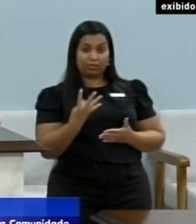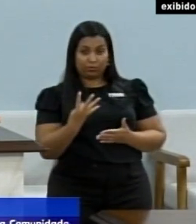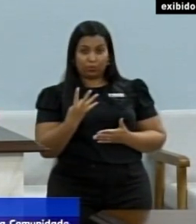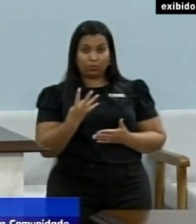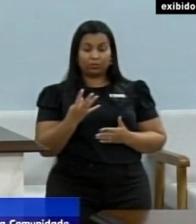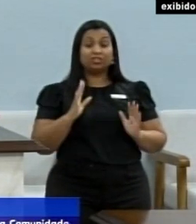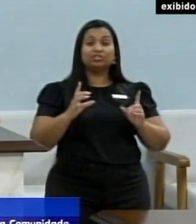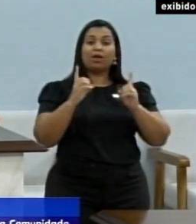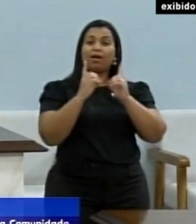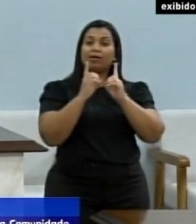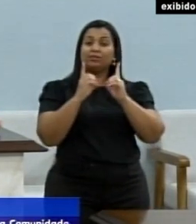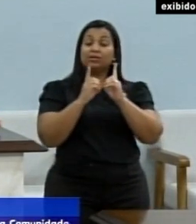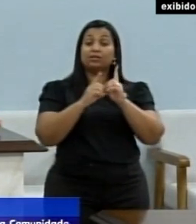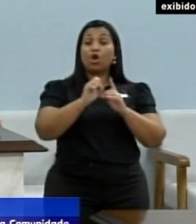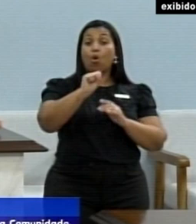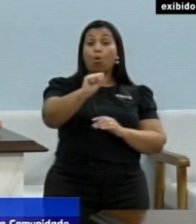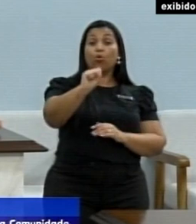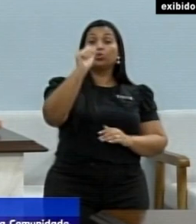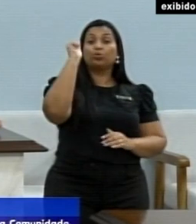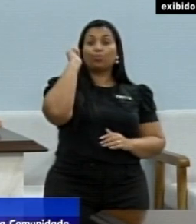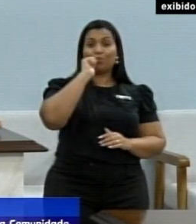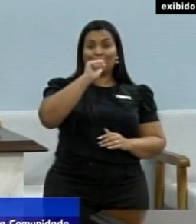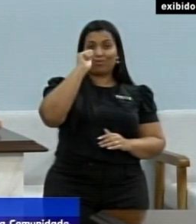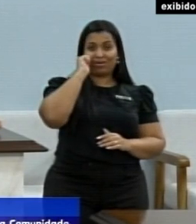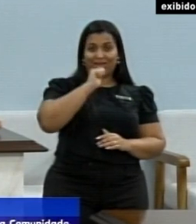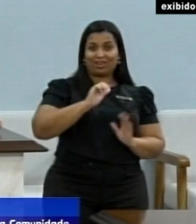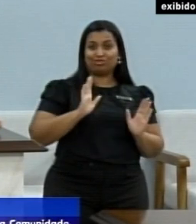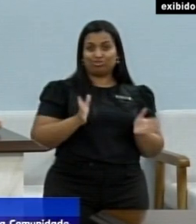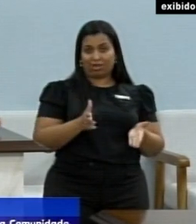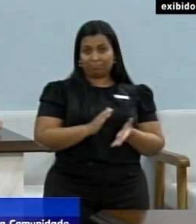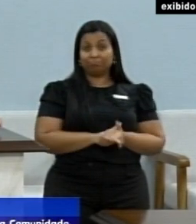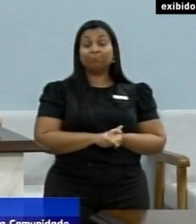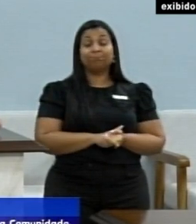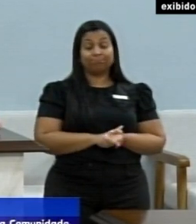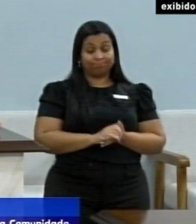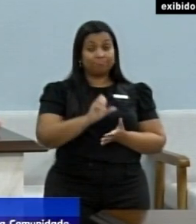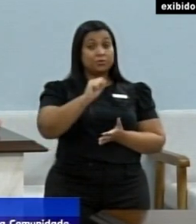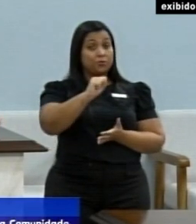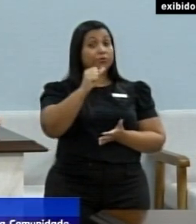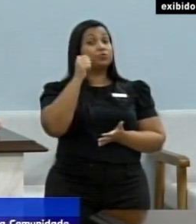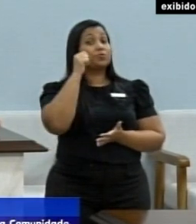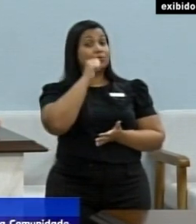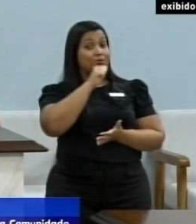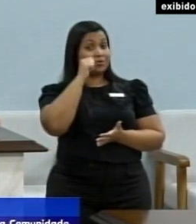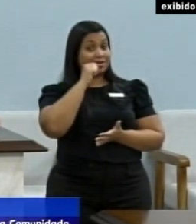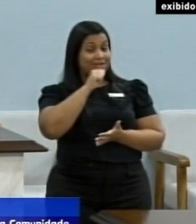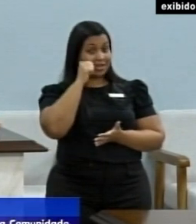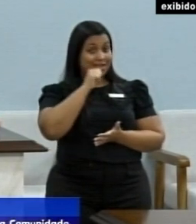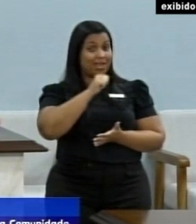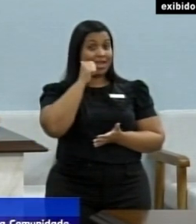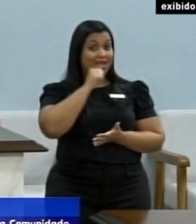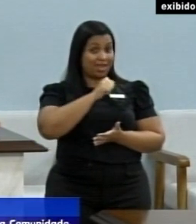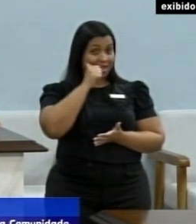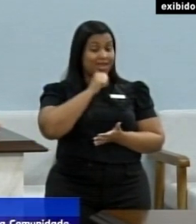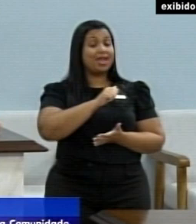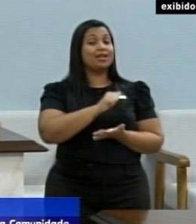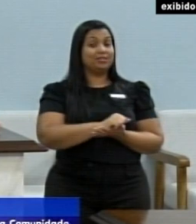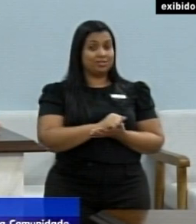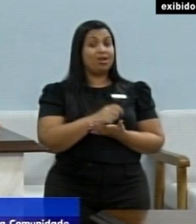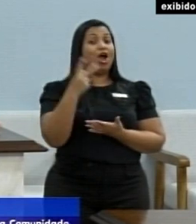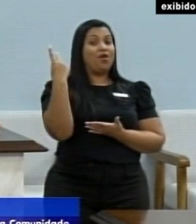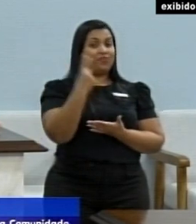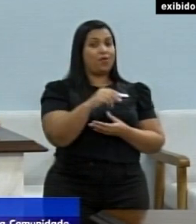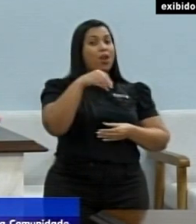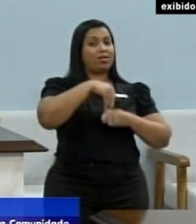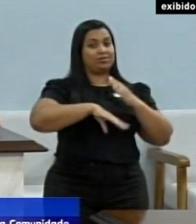já atendemos 8 mulheres, vereadora Carolina, 8 mulheres em situação de violência